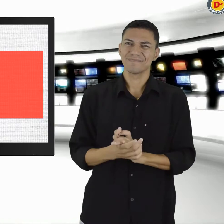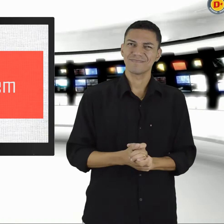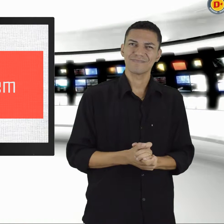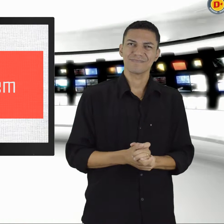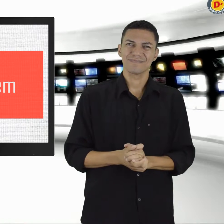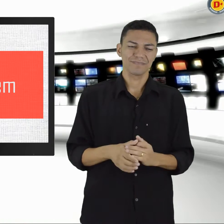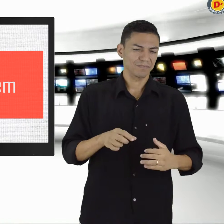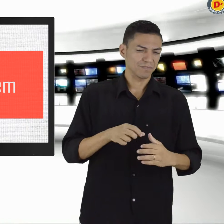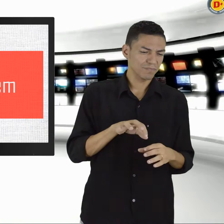Desenho e pintura.